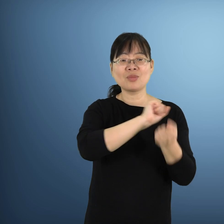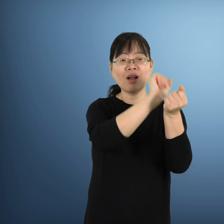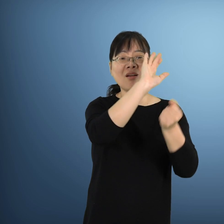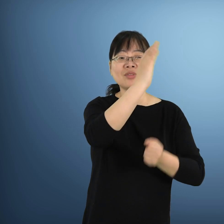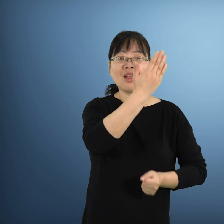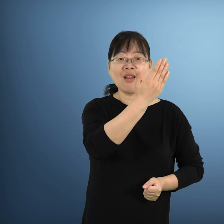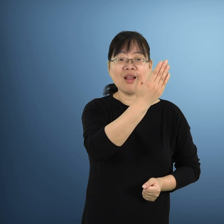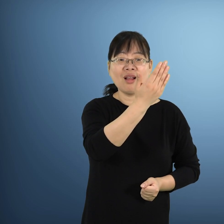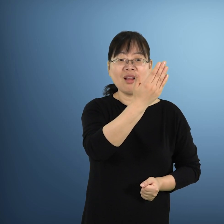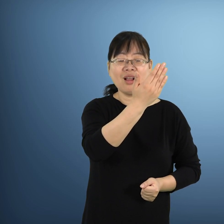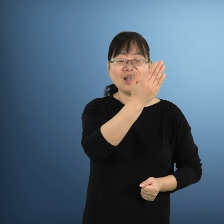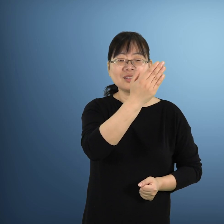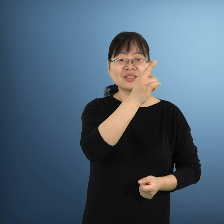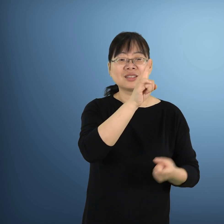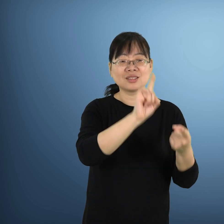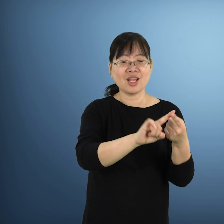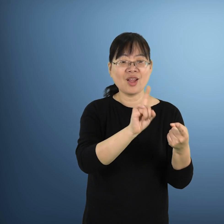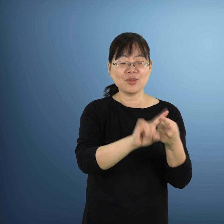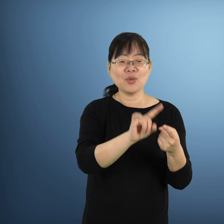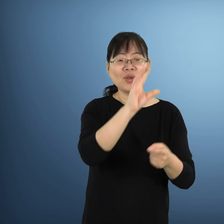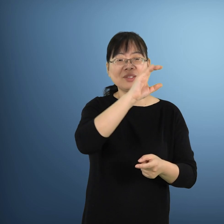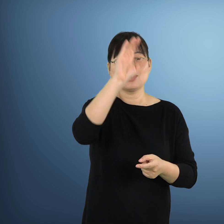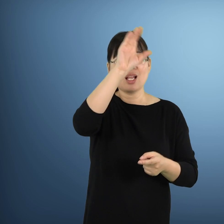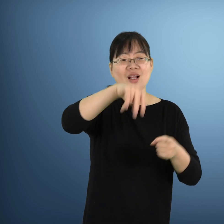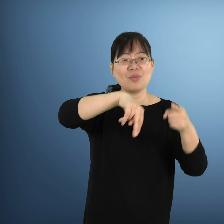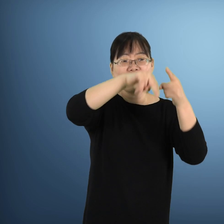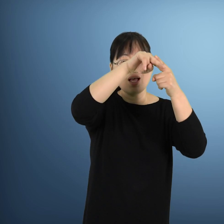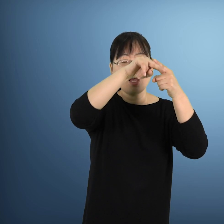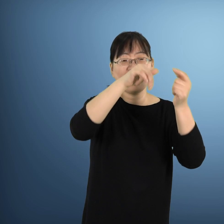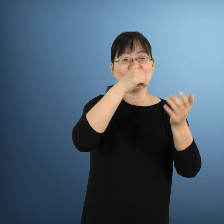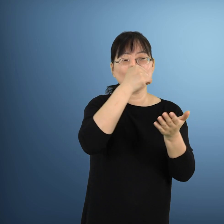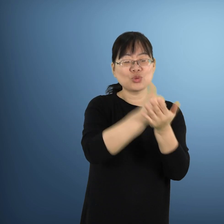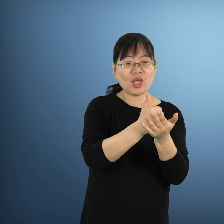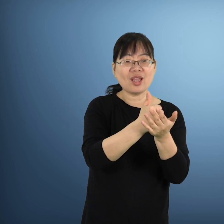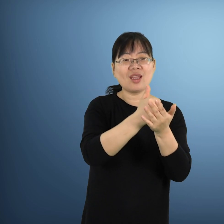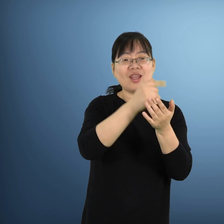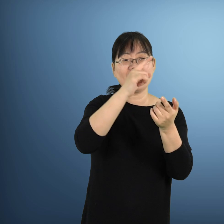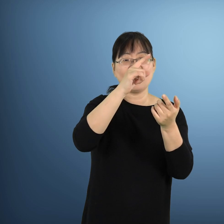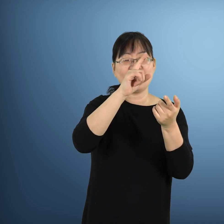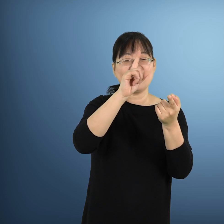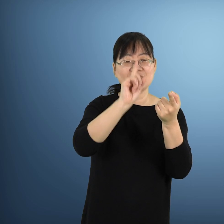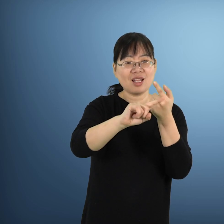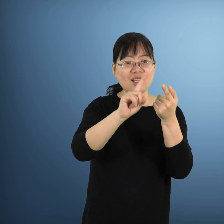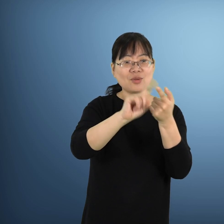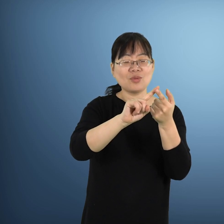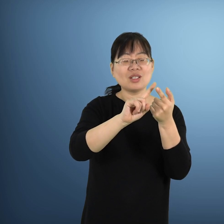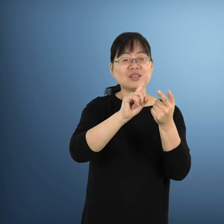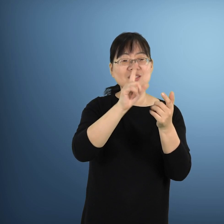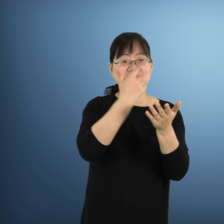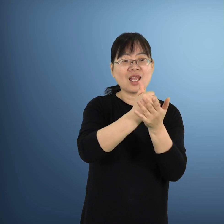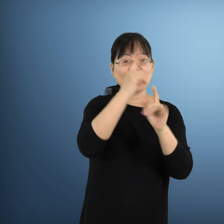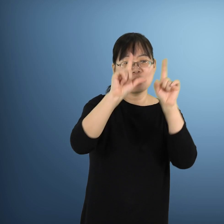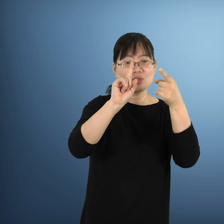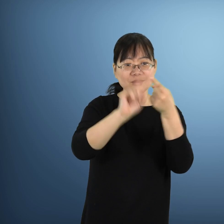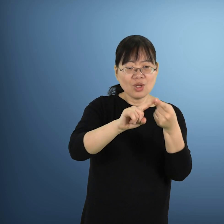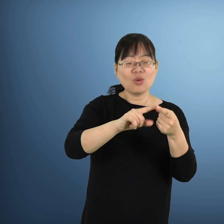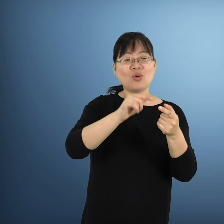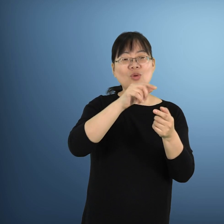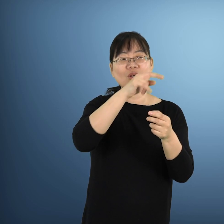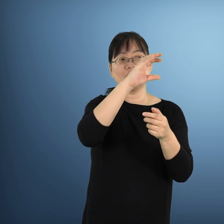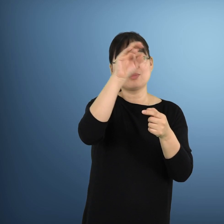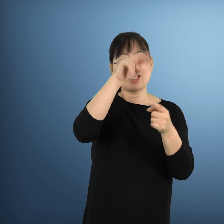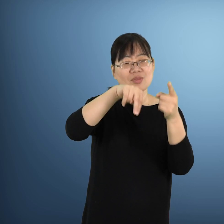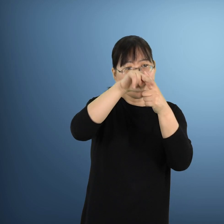입고 십자가에 죽으신 거예요. 죄의 형상으로. 이해가 돼요, 여러분? 그